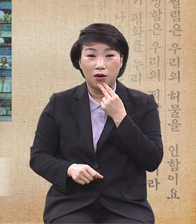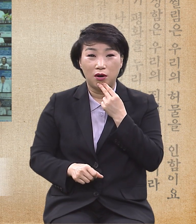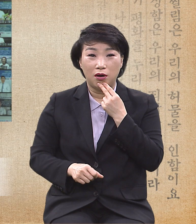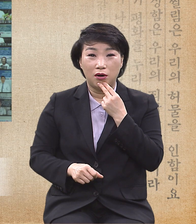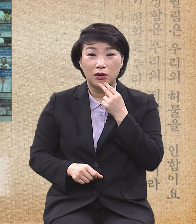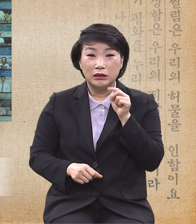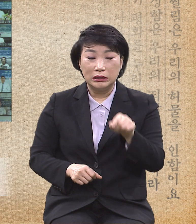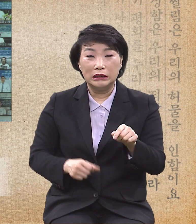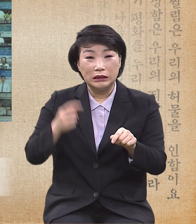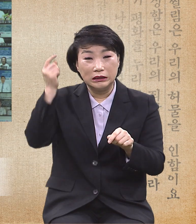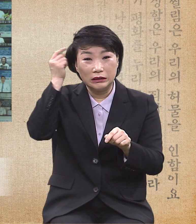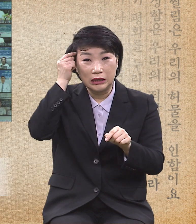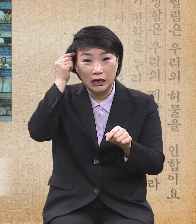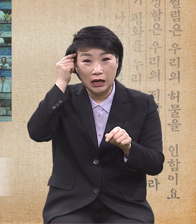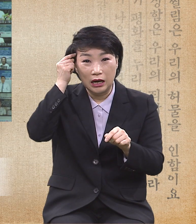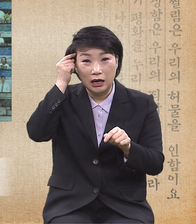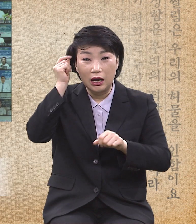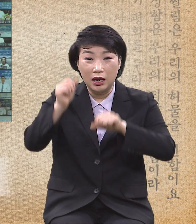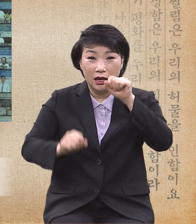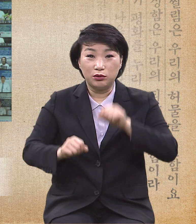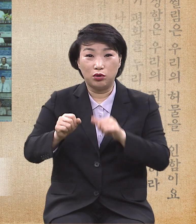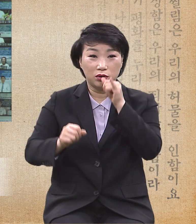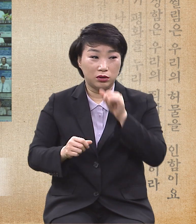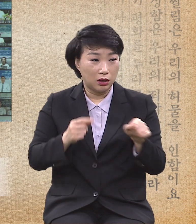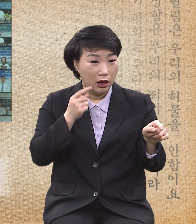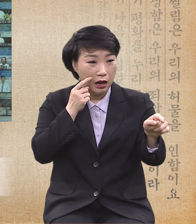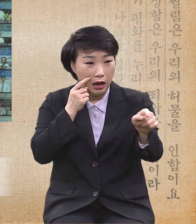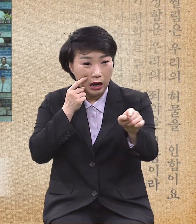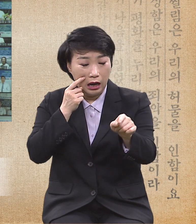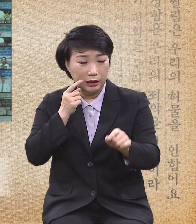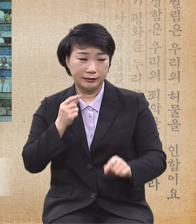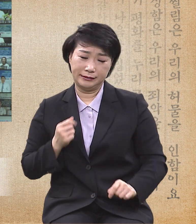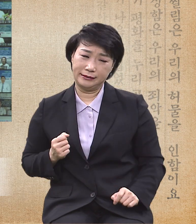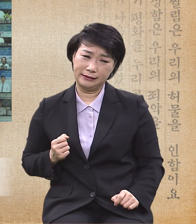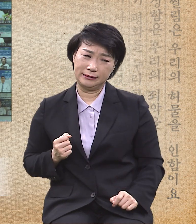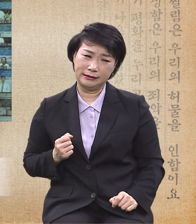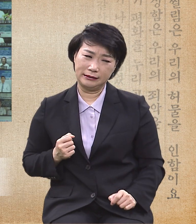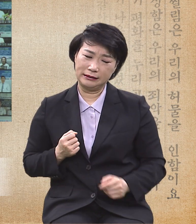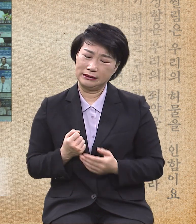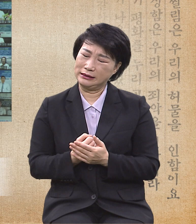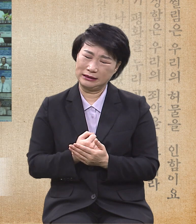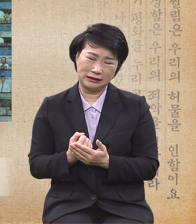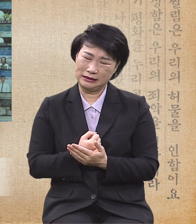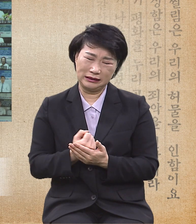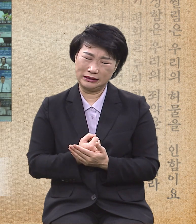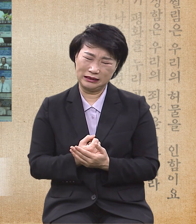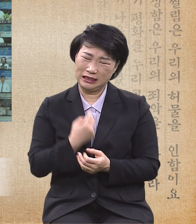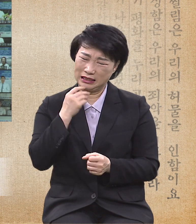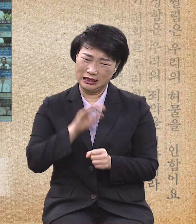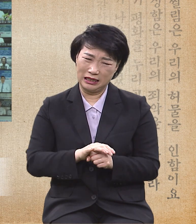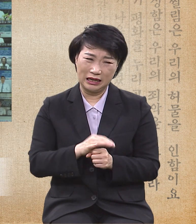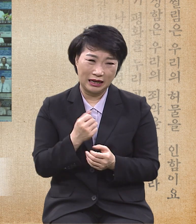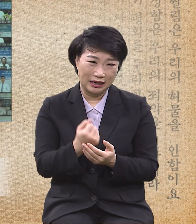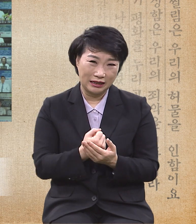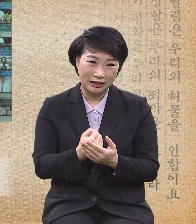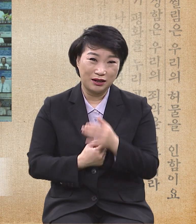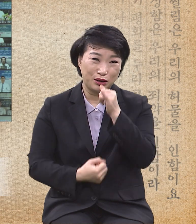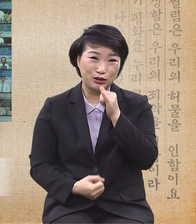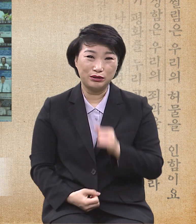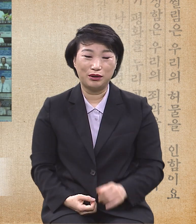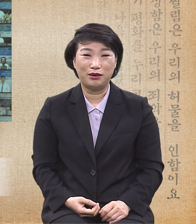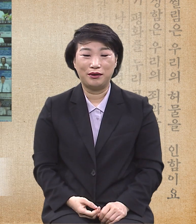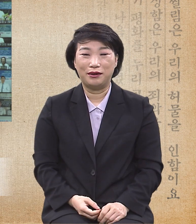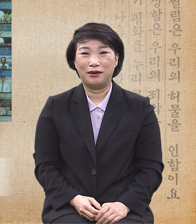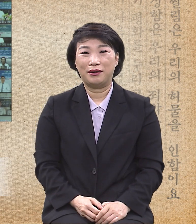하는 생각과 행동을 쳐다보면 딱하고 불쌍한 사람이잖아.